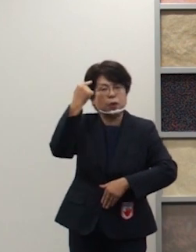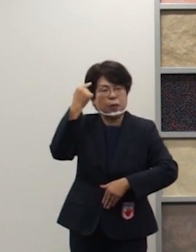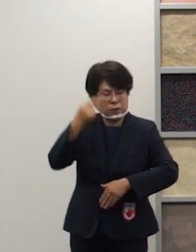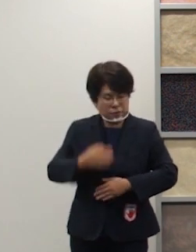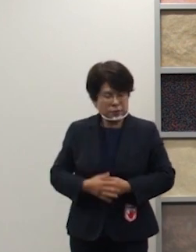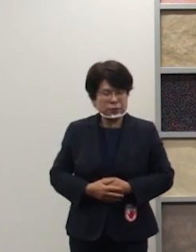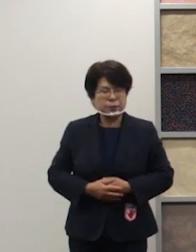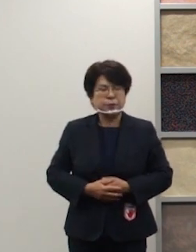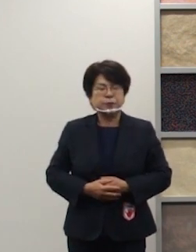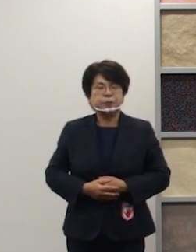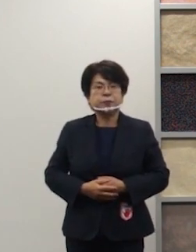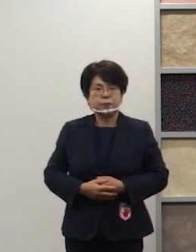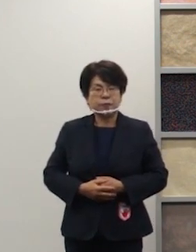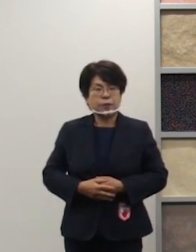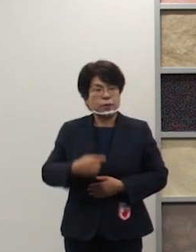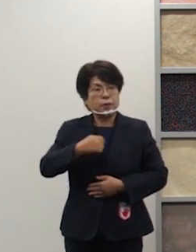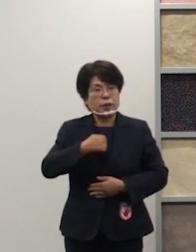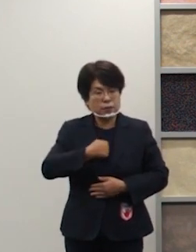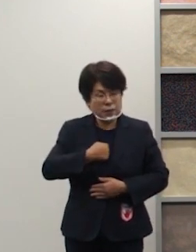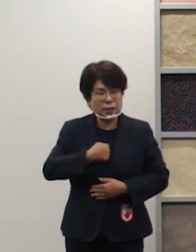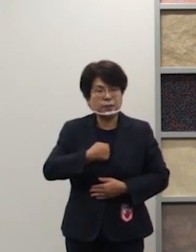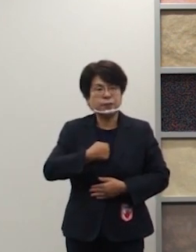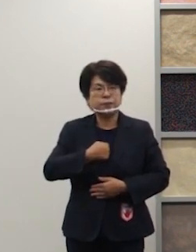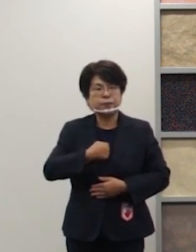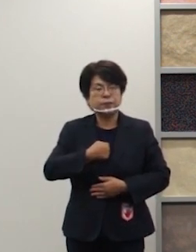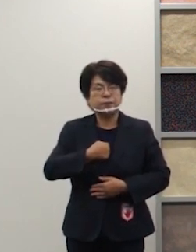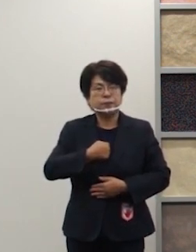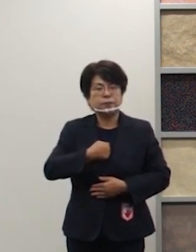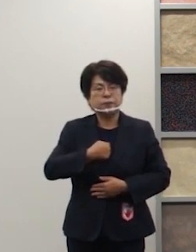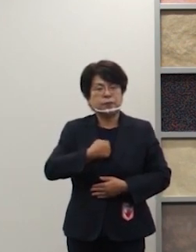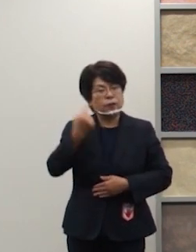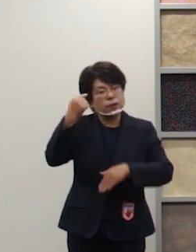ですね、私はその過度にですね、